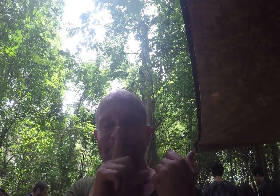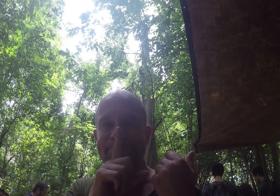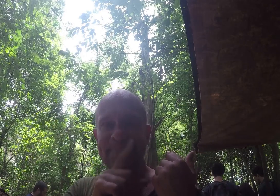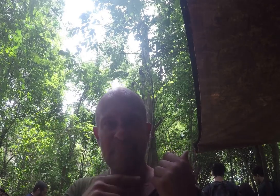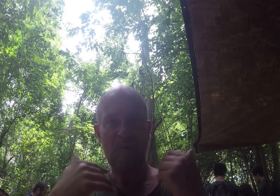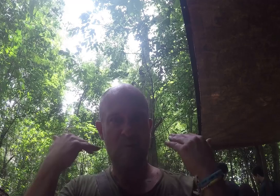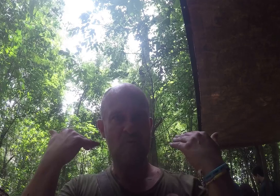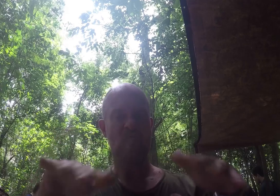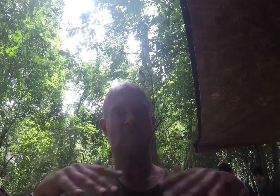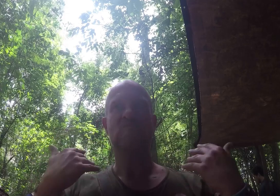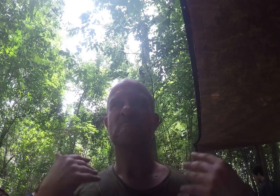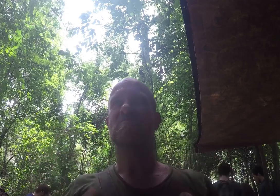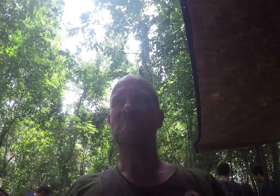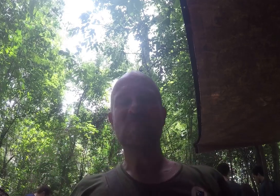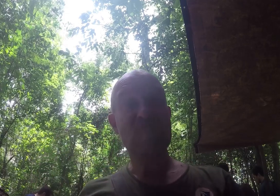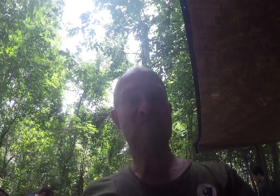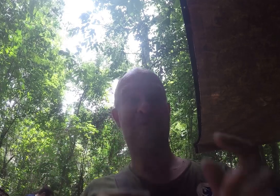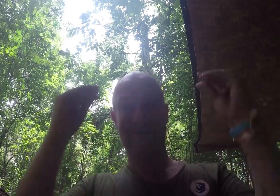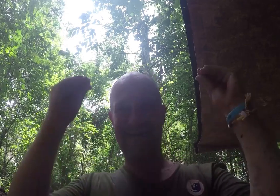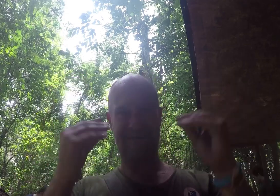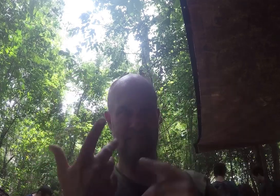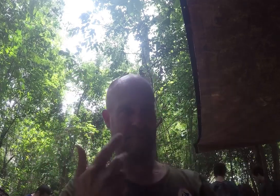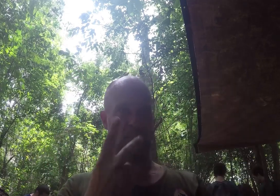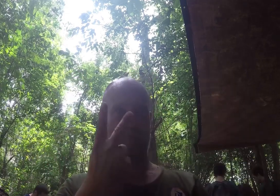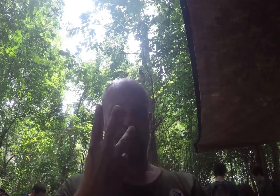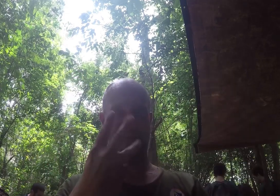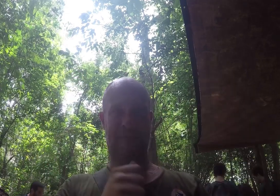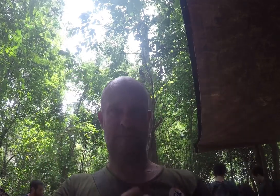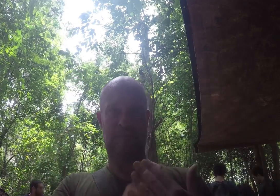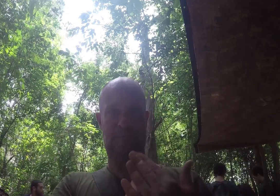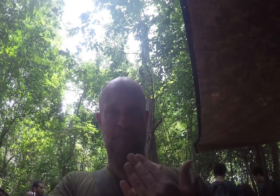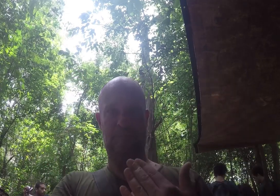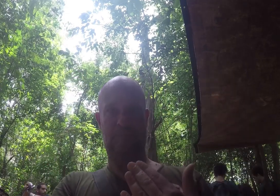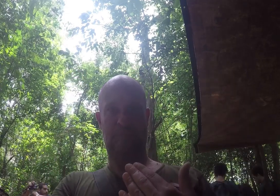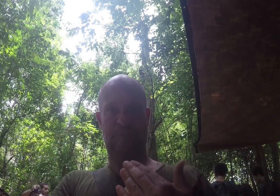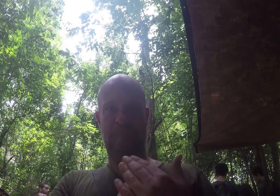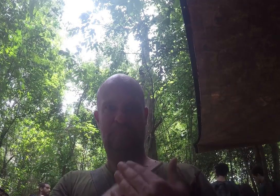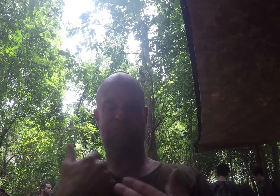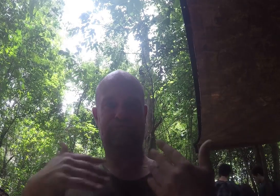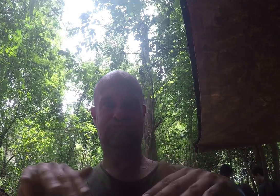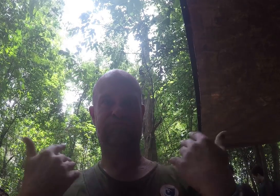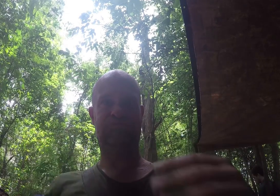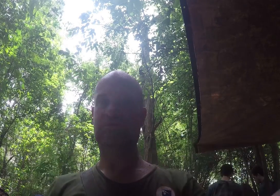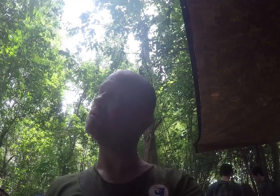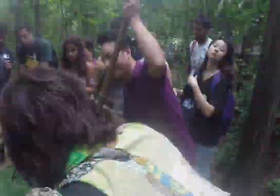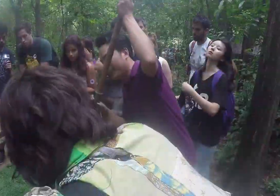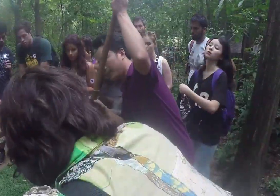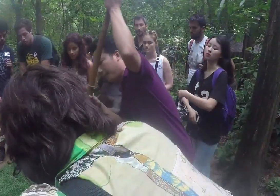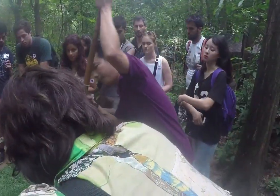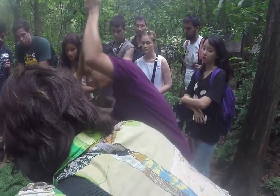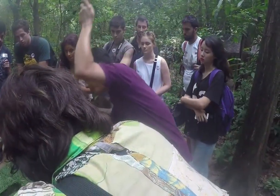solche Geduld? Respekt. Ich hatte schon nach ein paar Sekunden Herzklopfen.